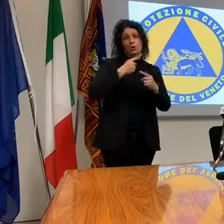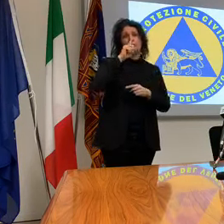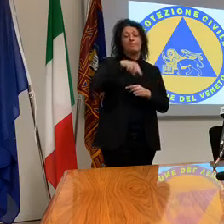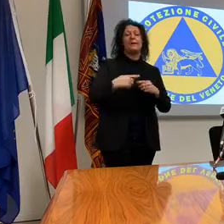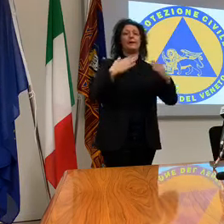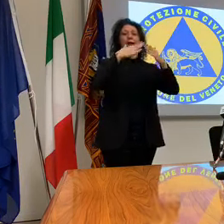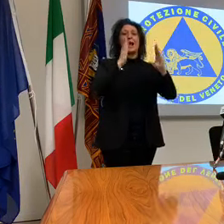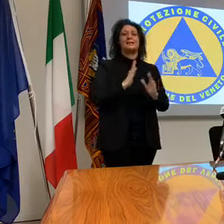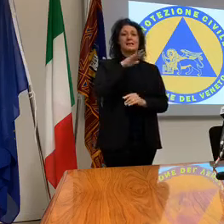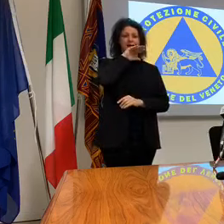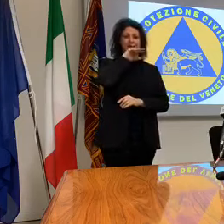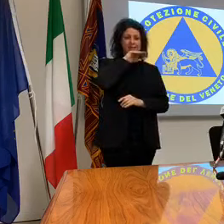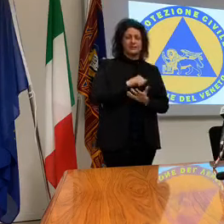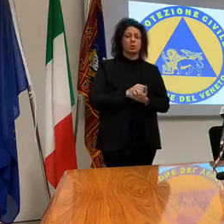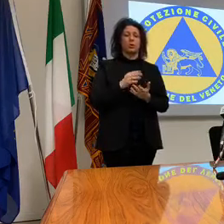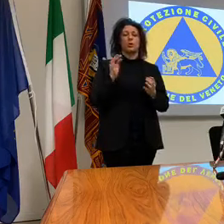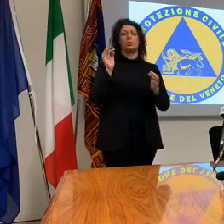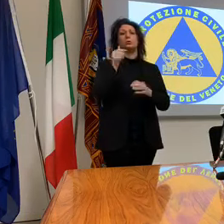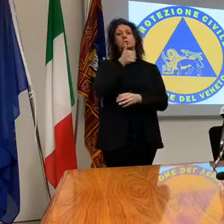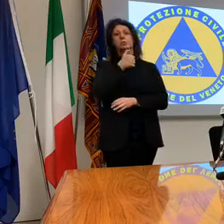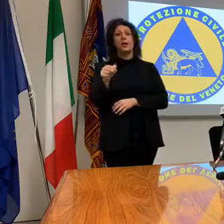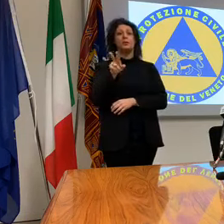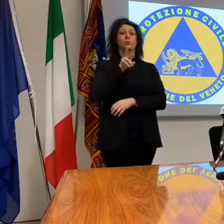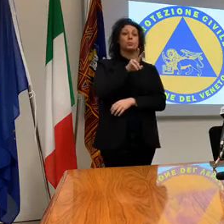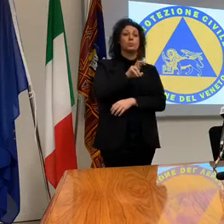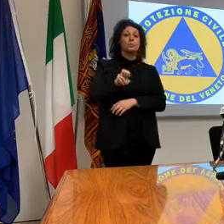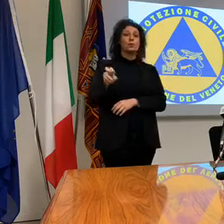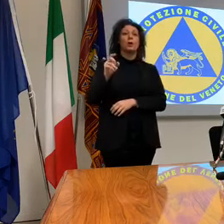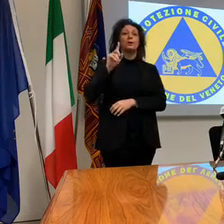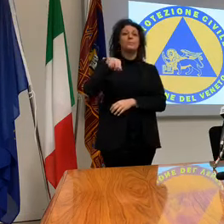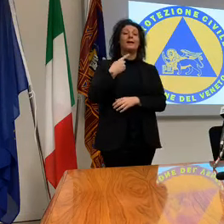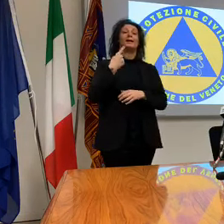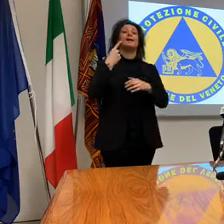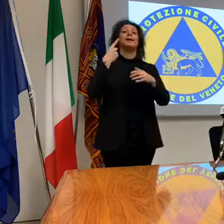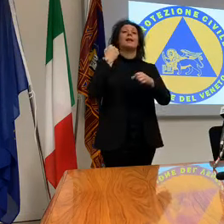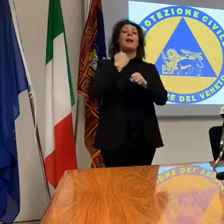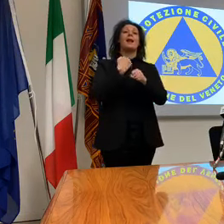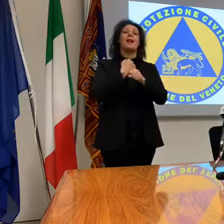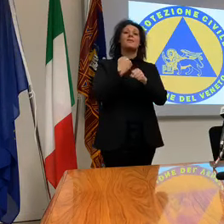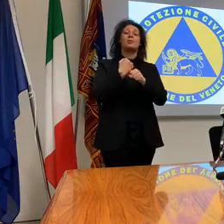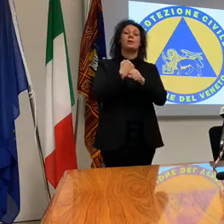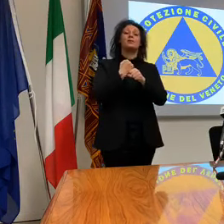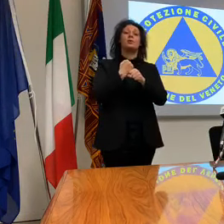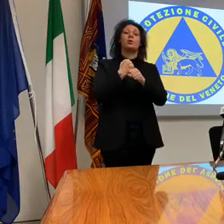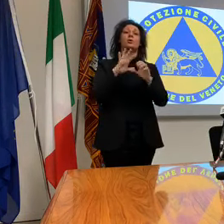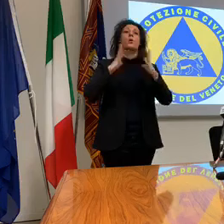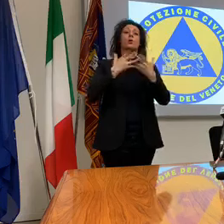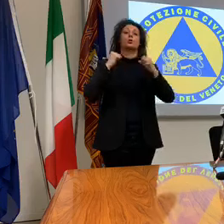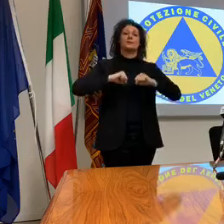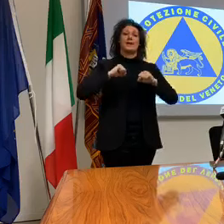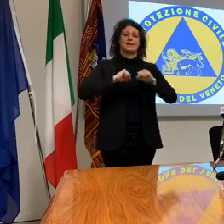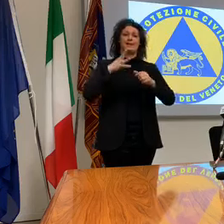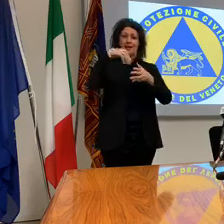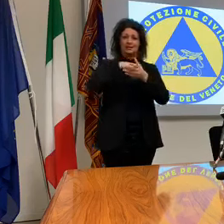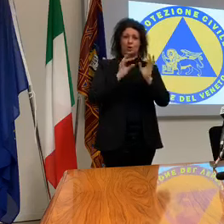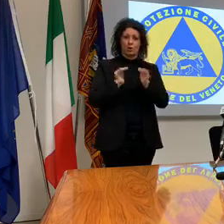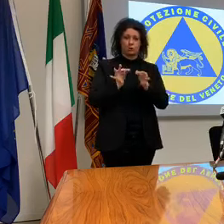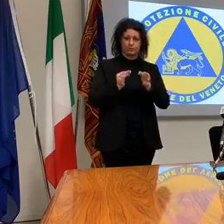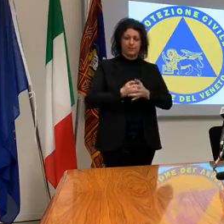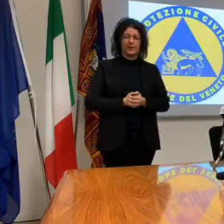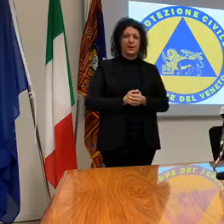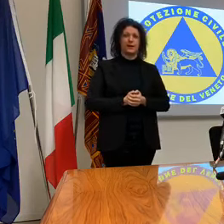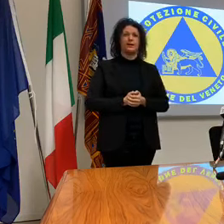un 100-200 per i lavoratori della sanità, del mondo della sanità degli ospedali, qualcosa, una